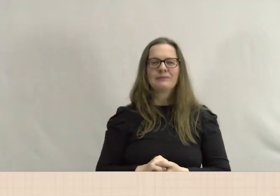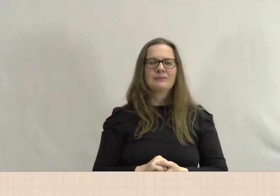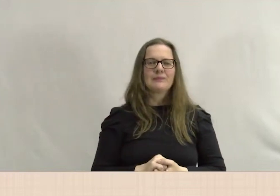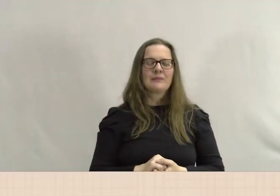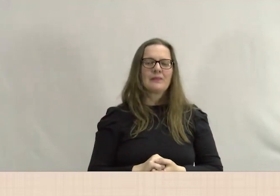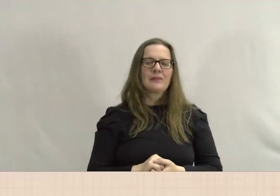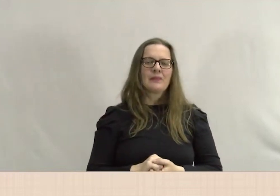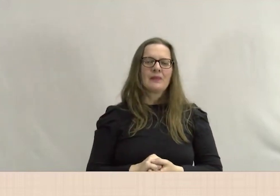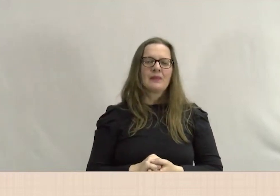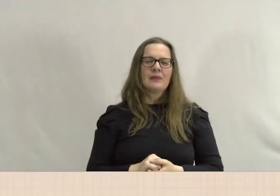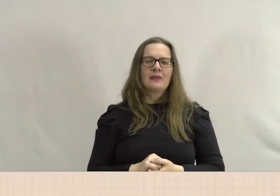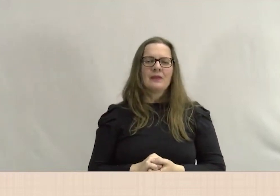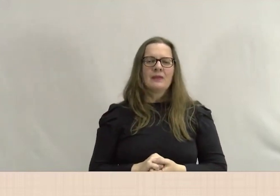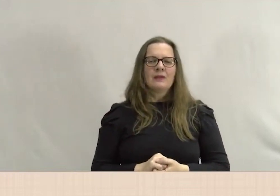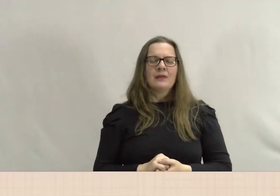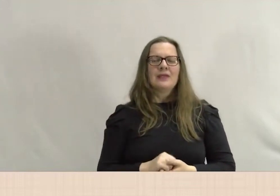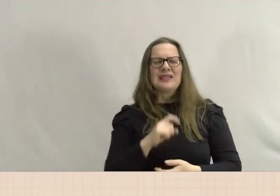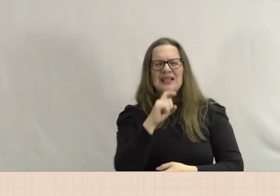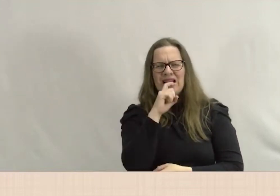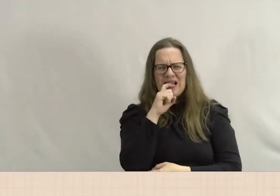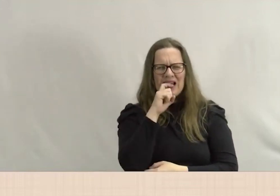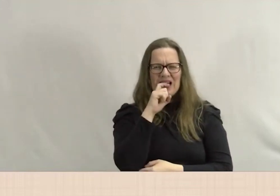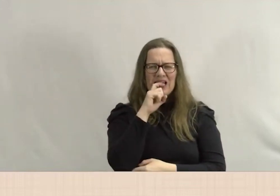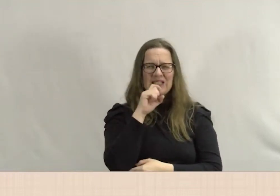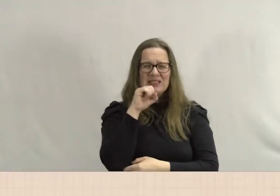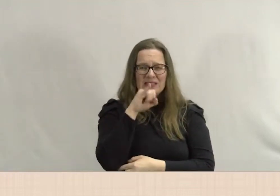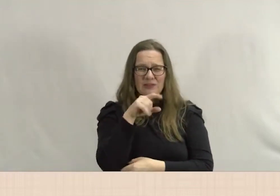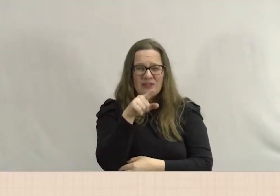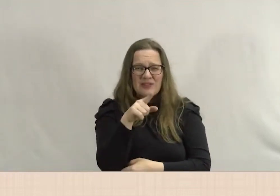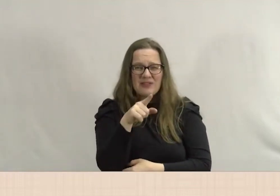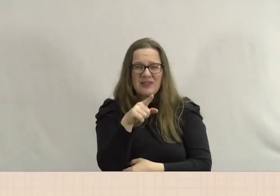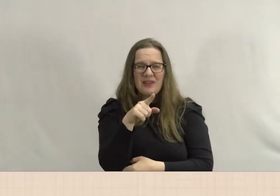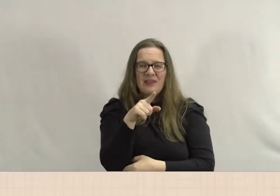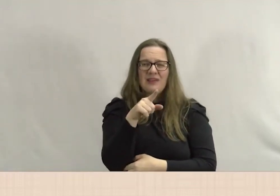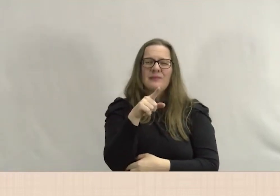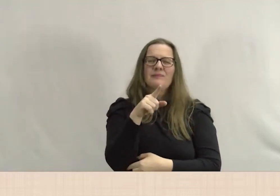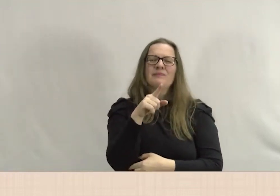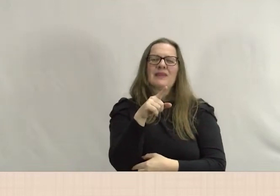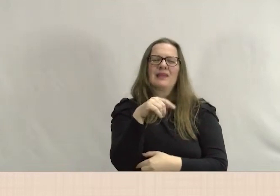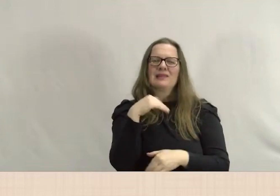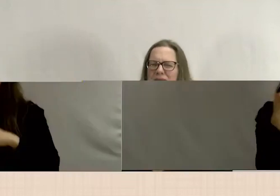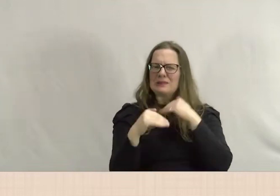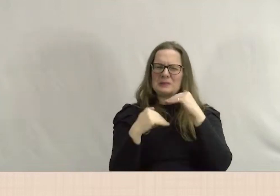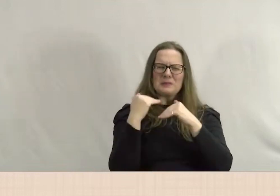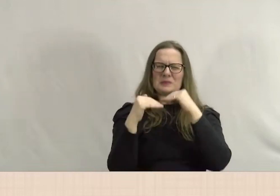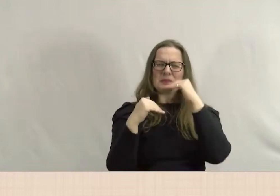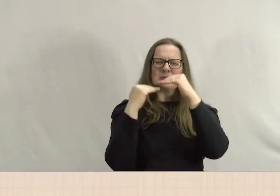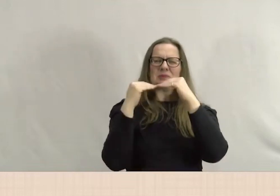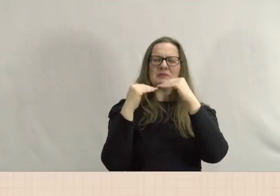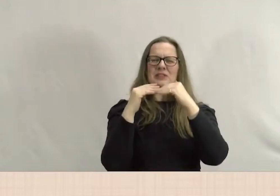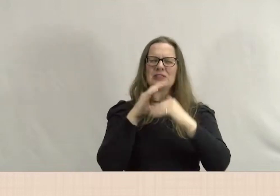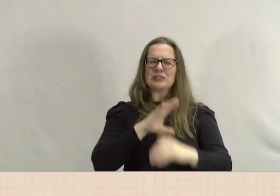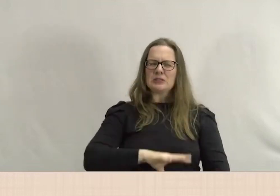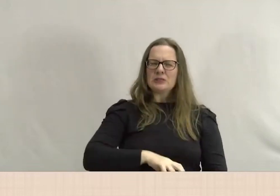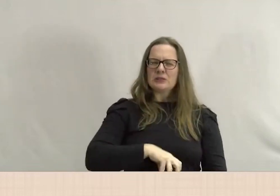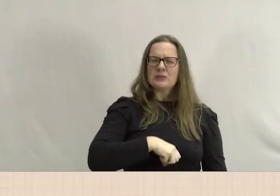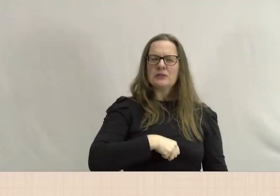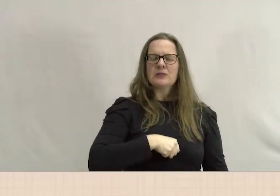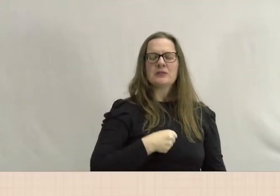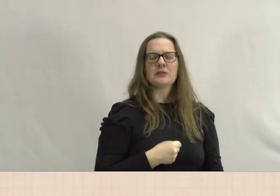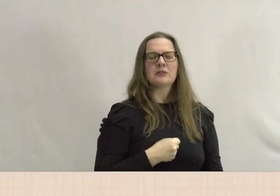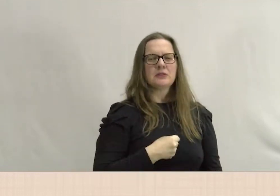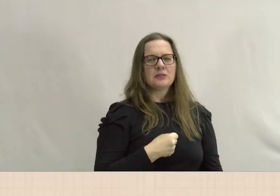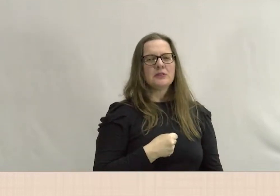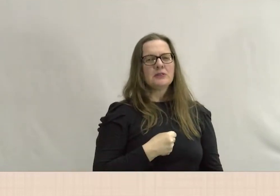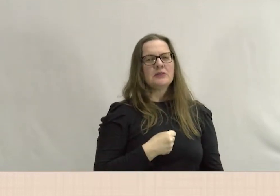A inveja, se você aprofundar, deixar a inveja se desenvolver, vira ódio.